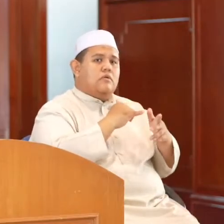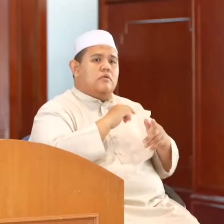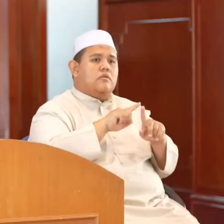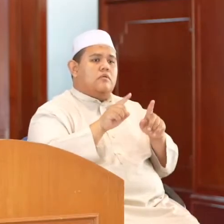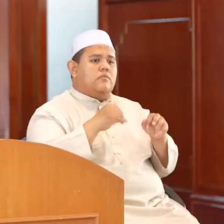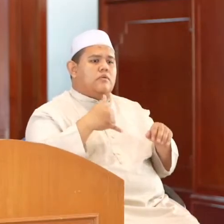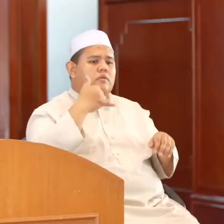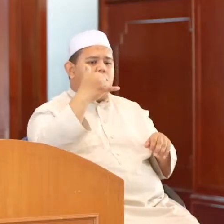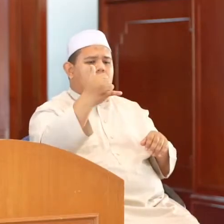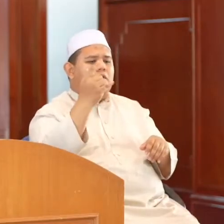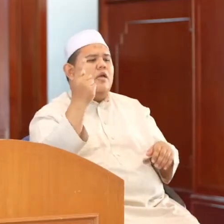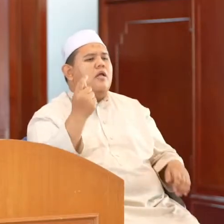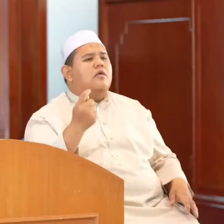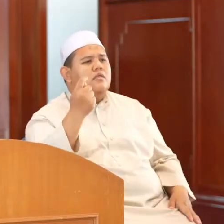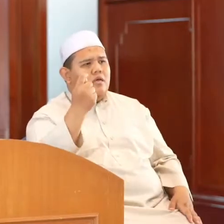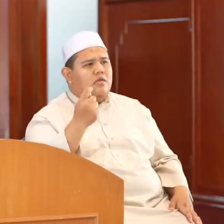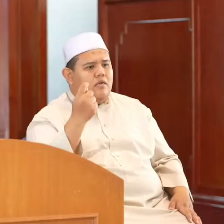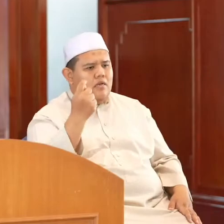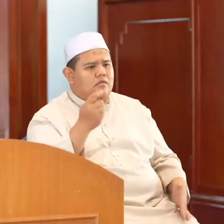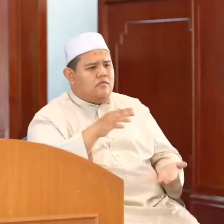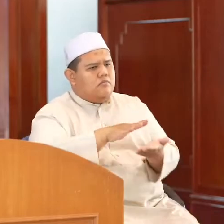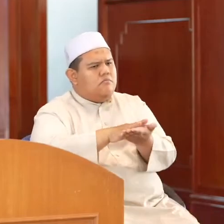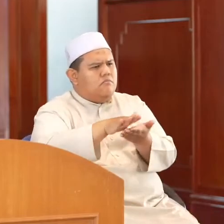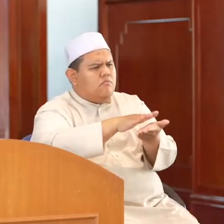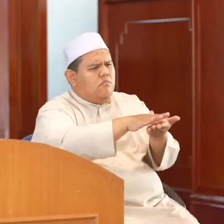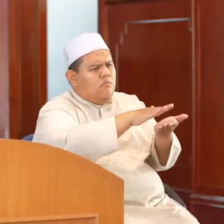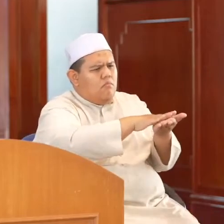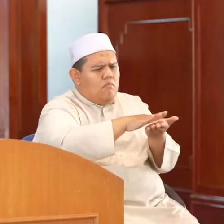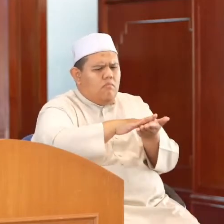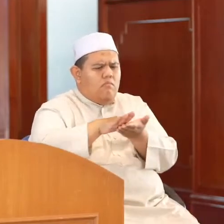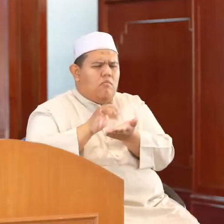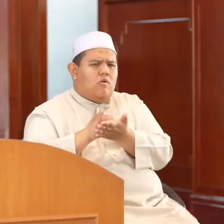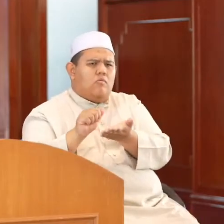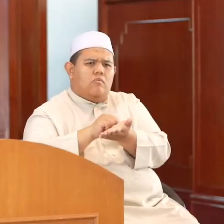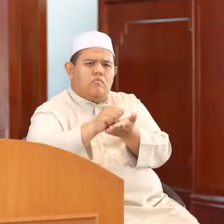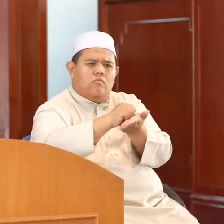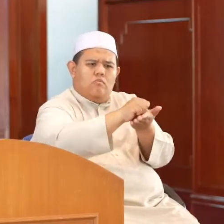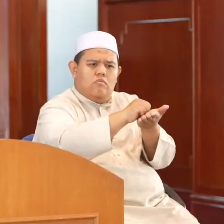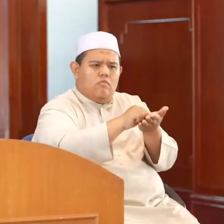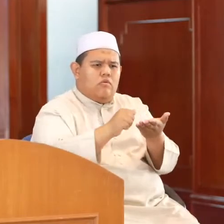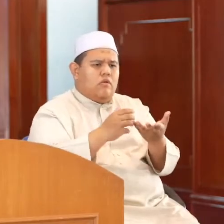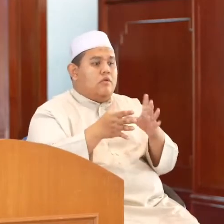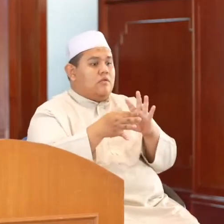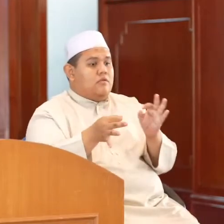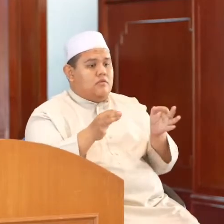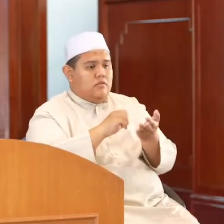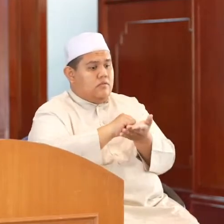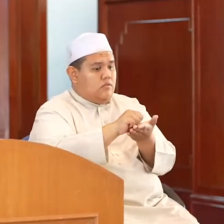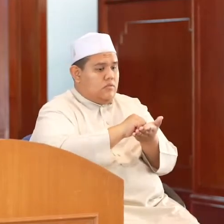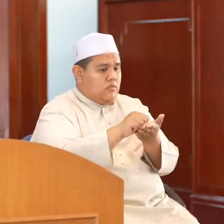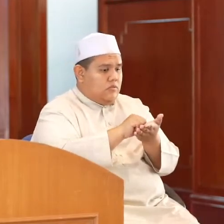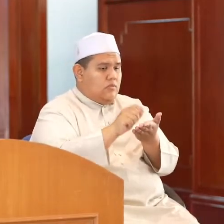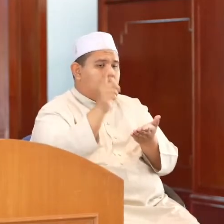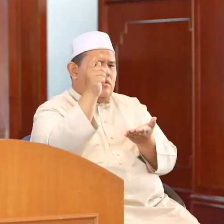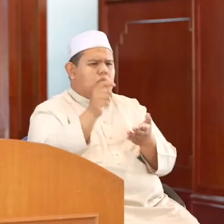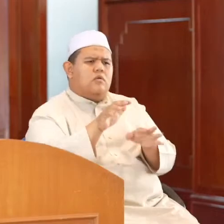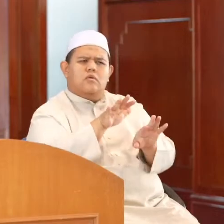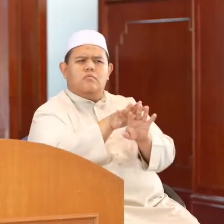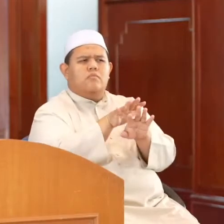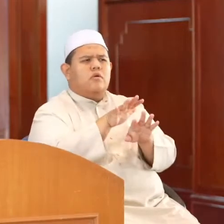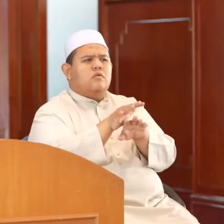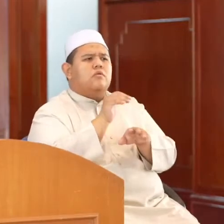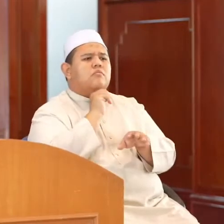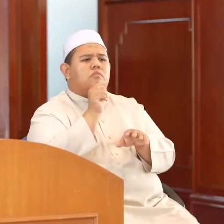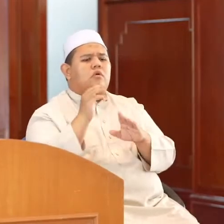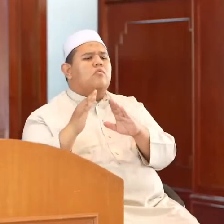dia pergi basuh tandah. Dan cerita hak basuh tandah ni memang ramah sangat lah. Bukan tandah rumah